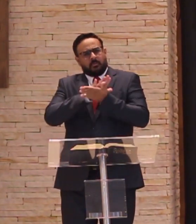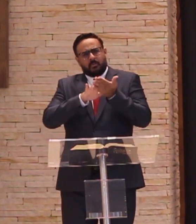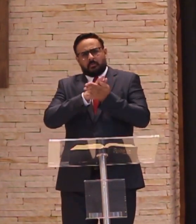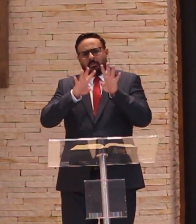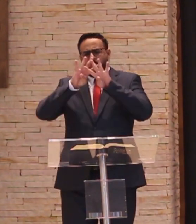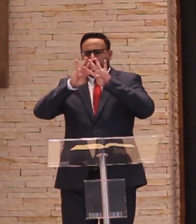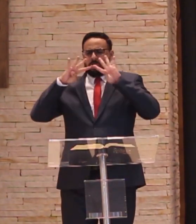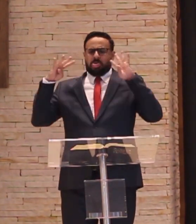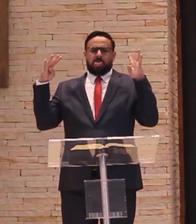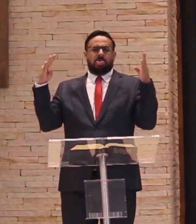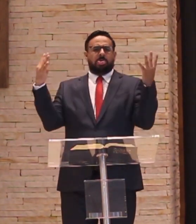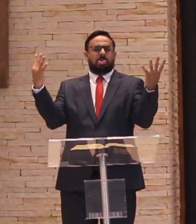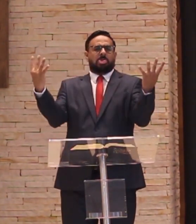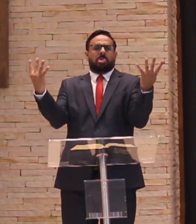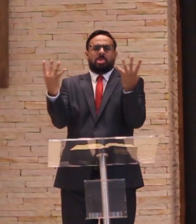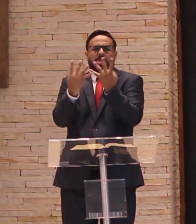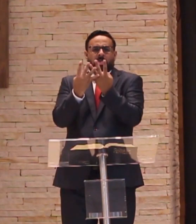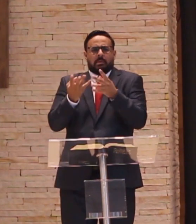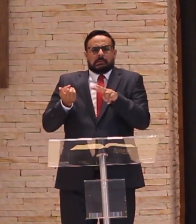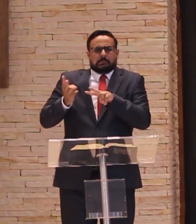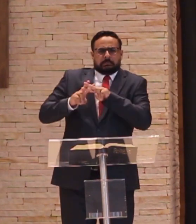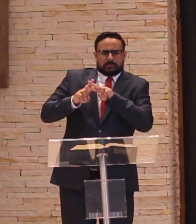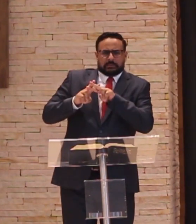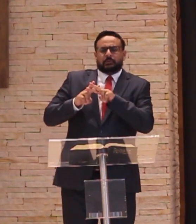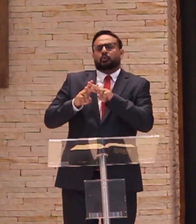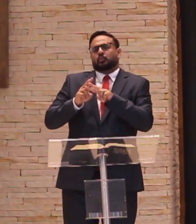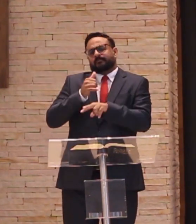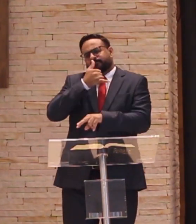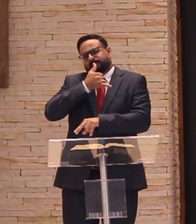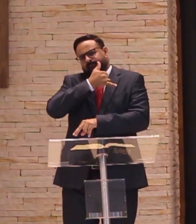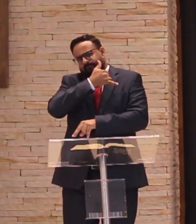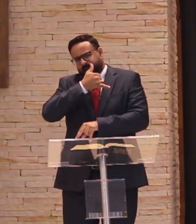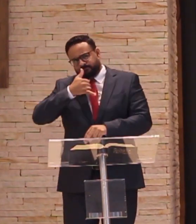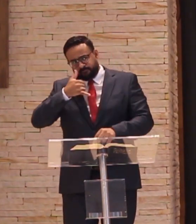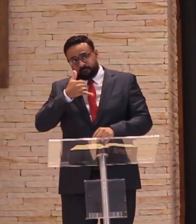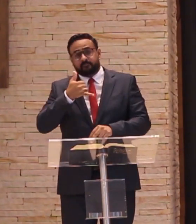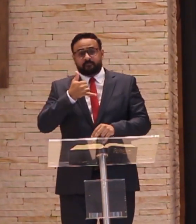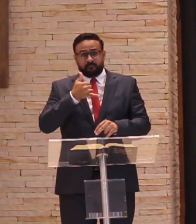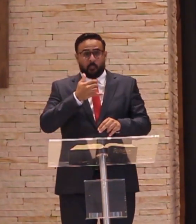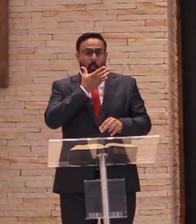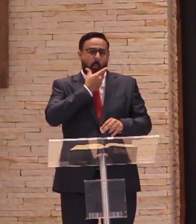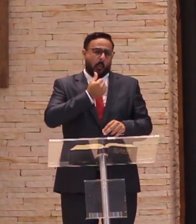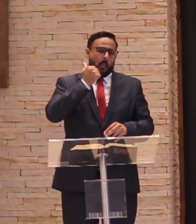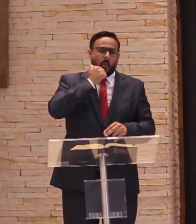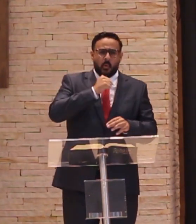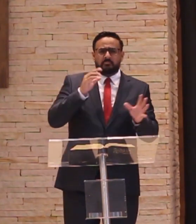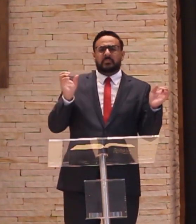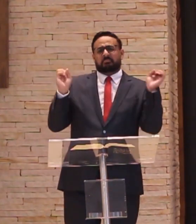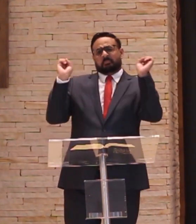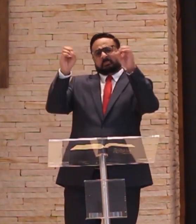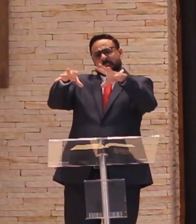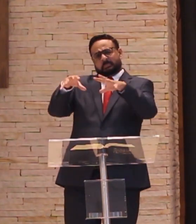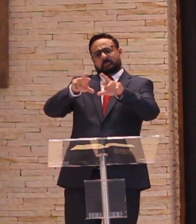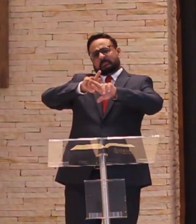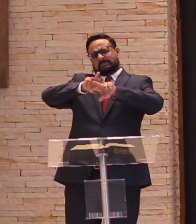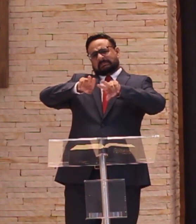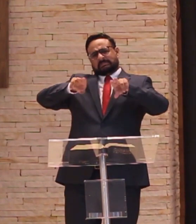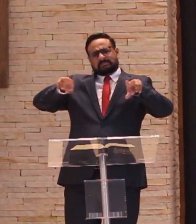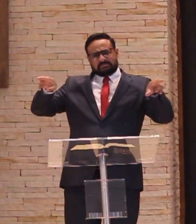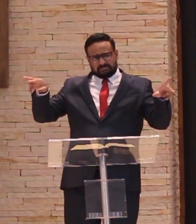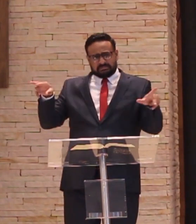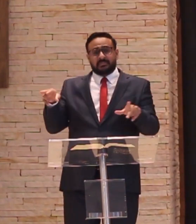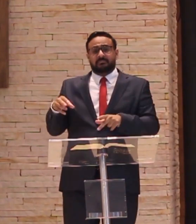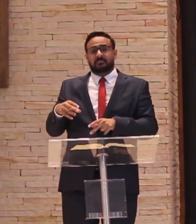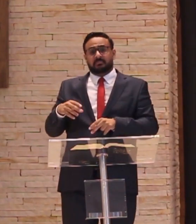forçado, pois eles trabalhavam dentro de um campo de concentração e ficavam ali presos.